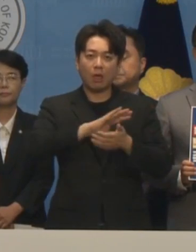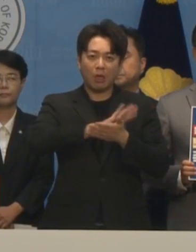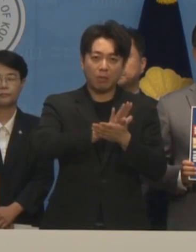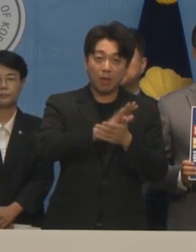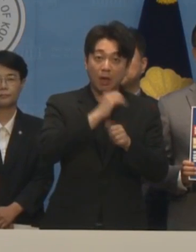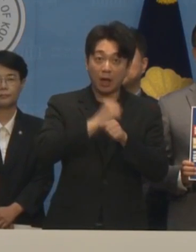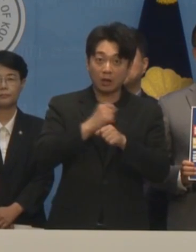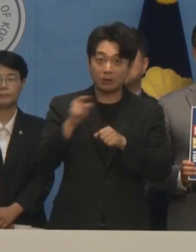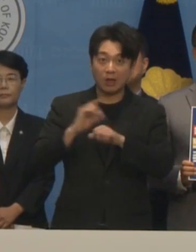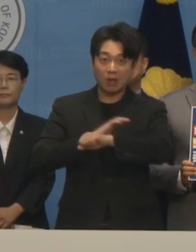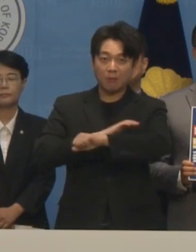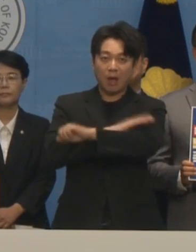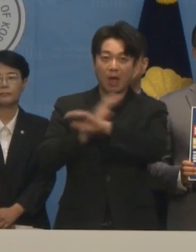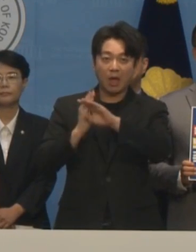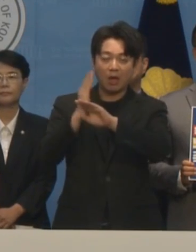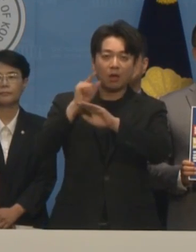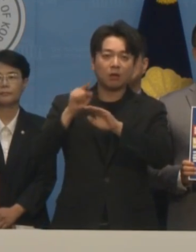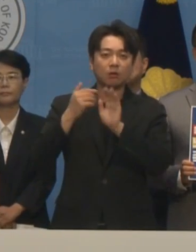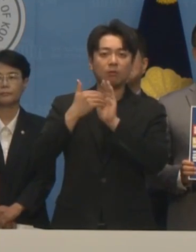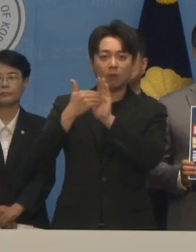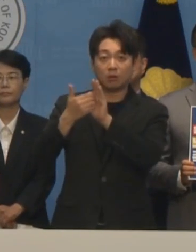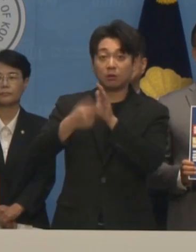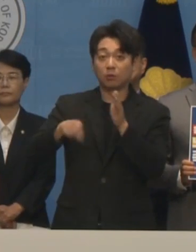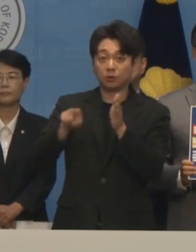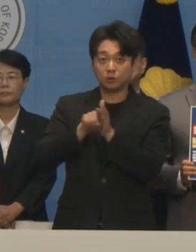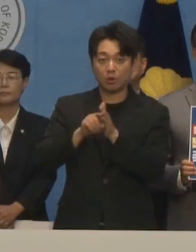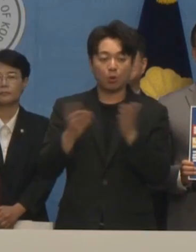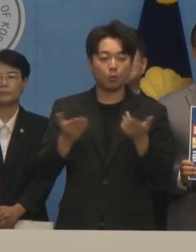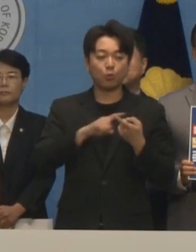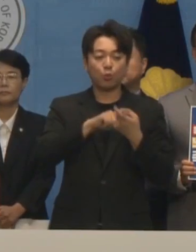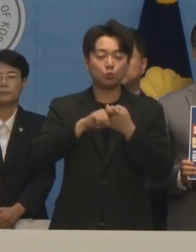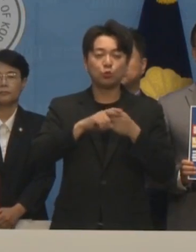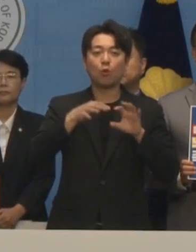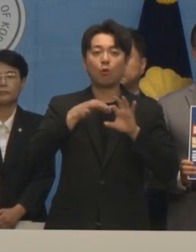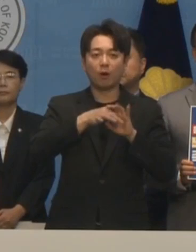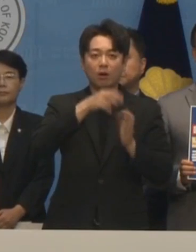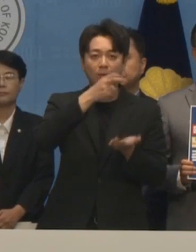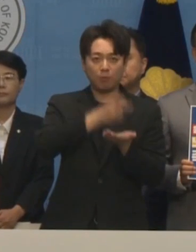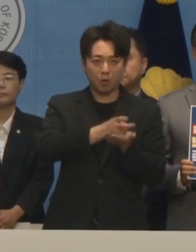남용을 제한할 것, 이를 위해 노조법과 관련법 개정을